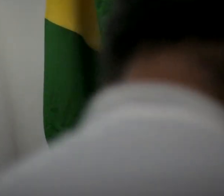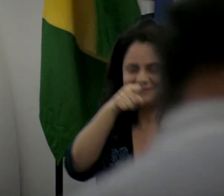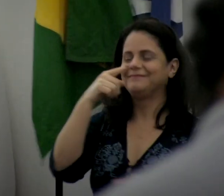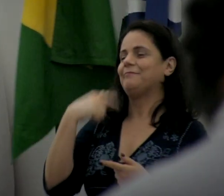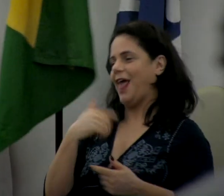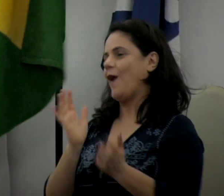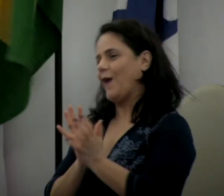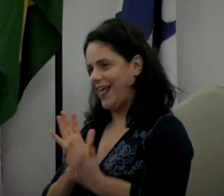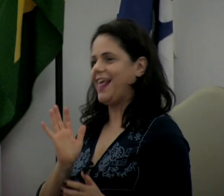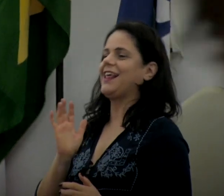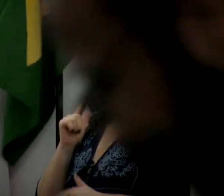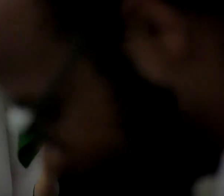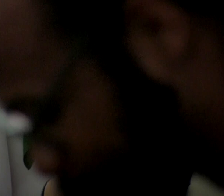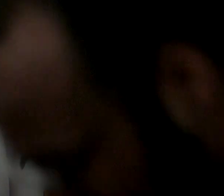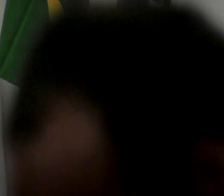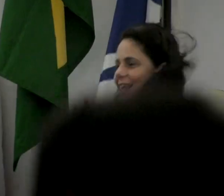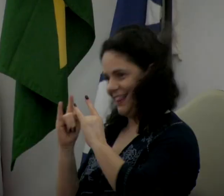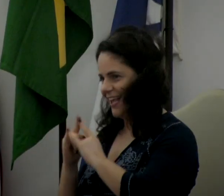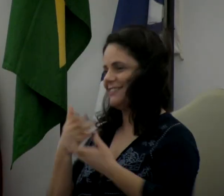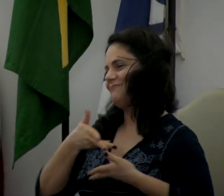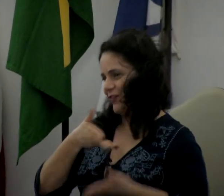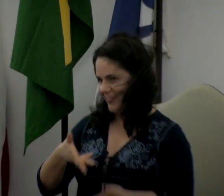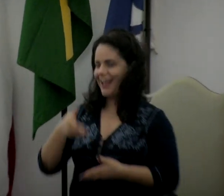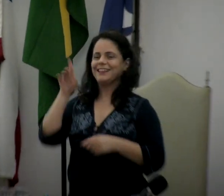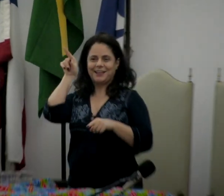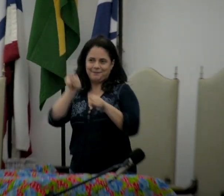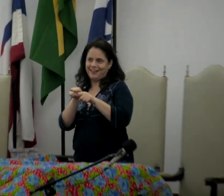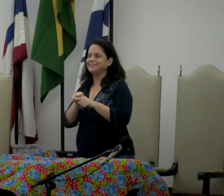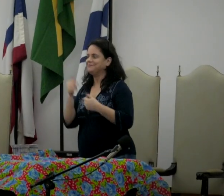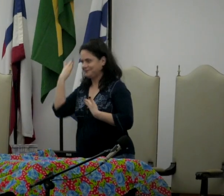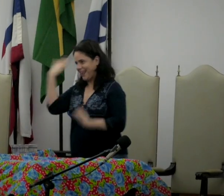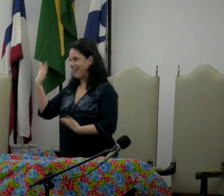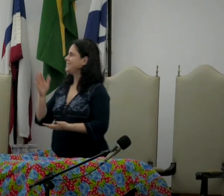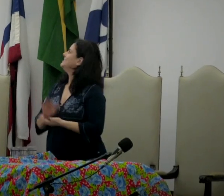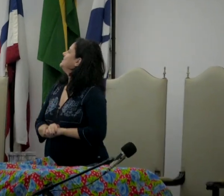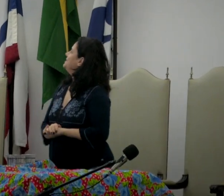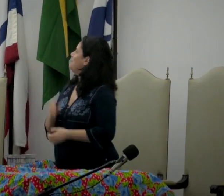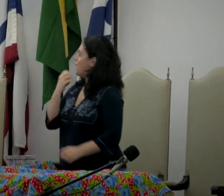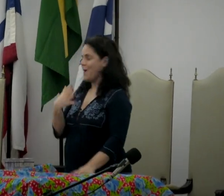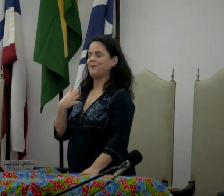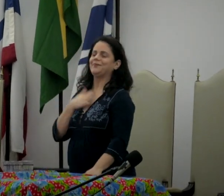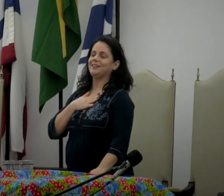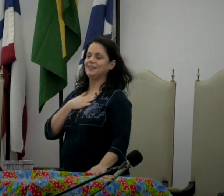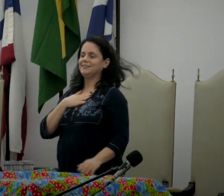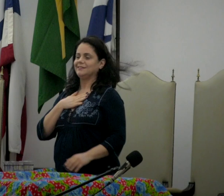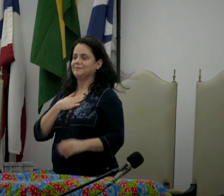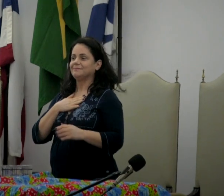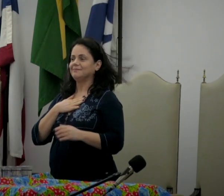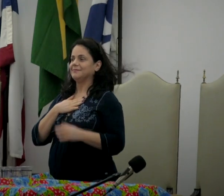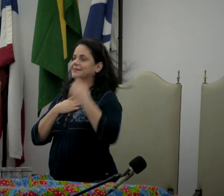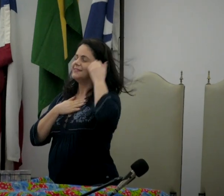de agradecer a Aline, que é minha colega de trabalho no INES, que também está como convidada